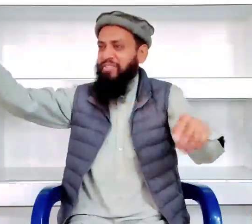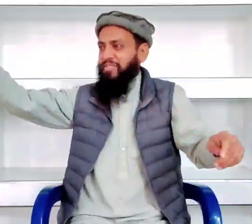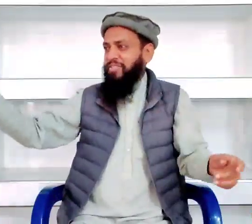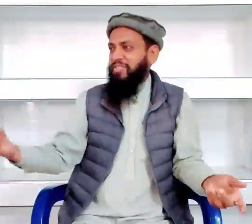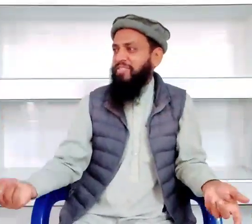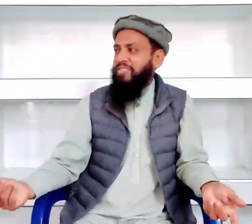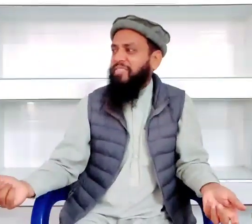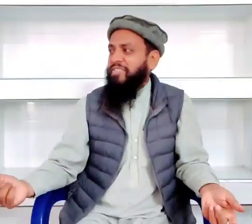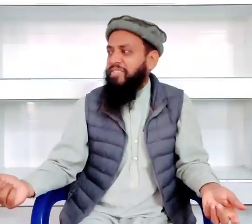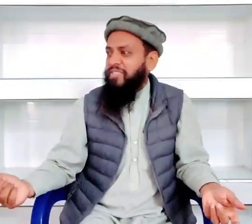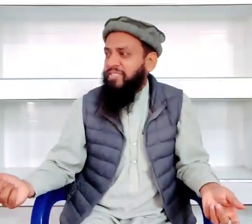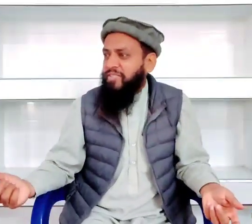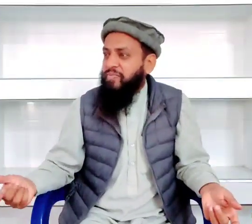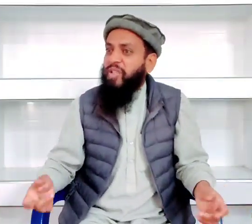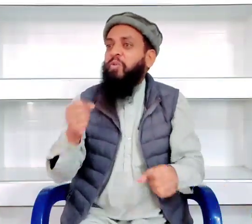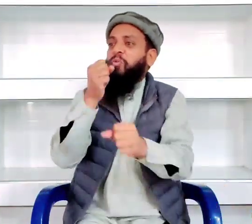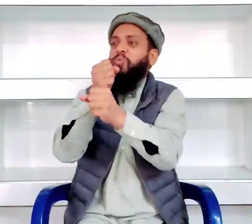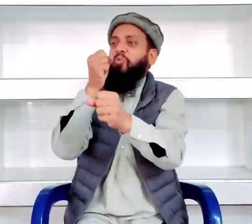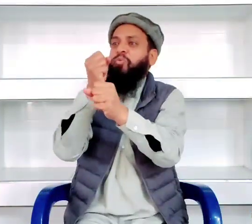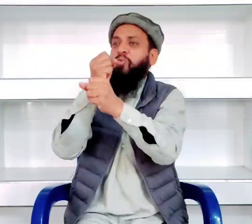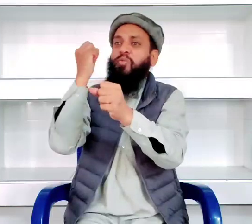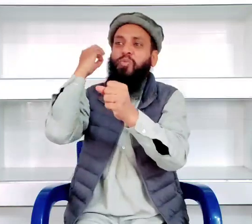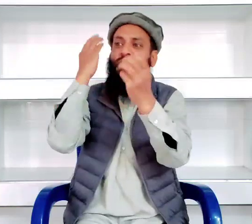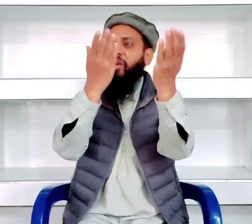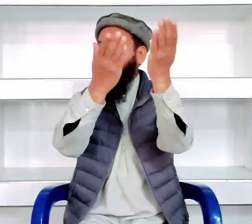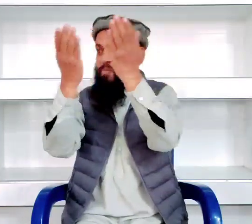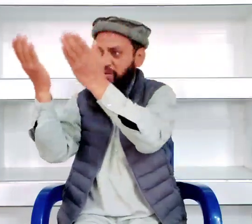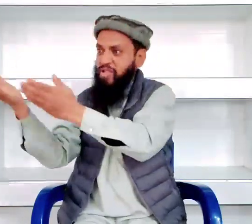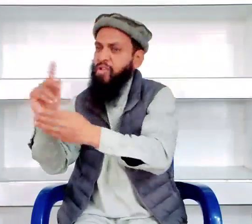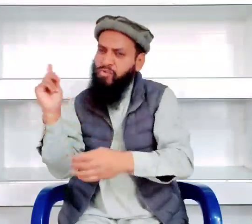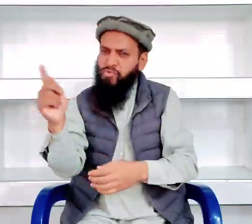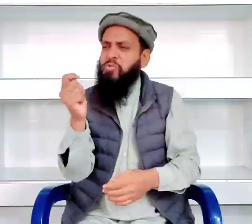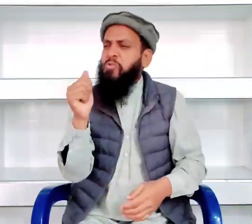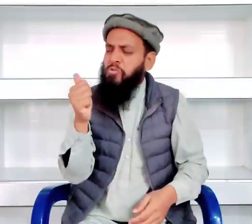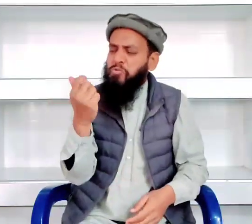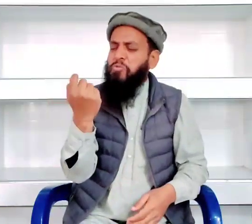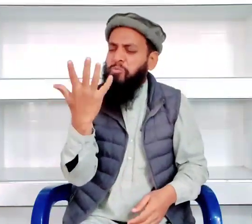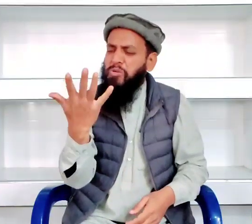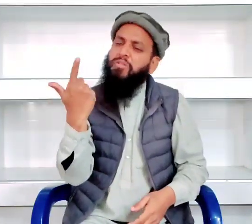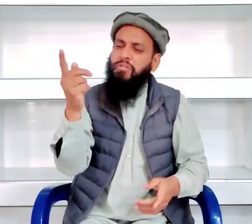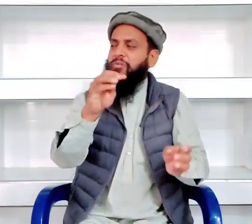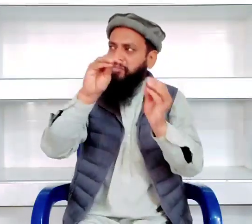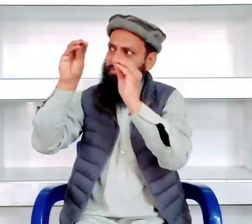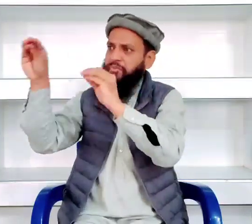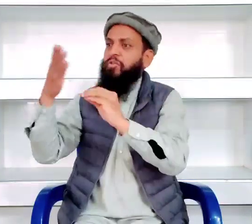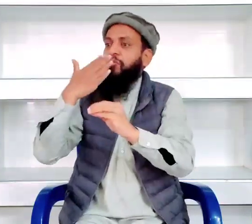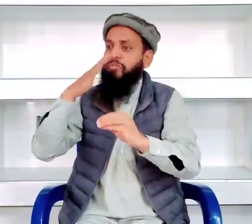ਦੇ ਨਾਲ ਭਰਪੂਰ ਤਾਮਨ ਕਰਕੇ ਜਾਏਗੇ ਕੋਈ ਸਾਥੀ ਵੀ ਬਗੈਰ ਤਾਮਨ ਤੋਂ ਨਾ ਜਾਏ ਇਸ ਵਾਸਤੇ ਆ ਬੱਚੇ ਇੱਕ ਦੋ ਬਾਹਰ ਖੜੇ ਹੋਣਗੇ ਕਾਜੀ ਸਾਹਿਬ ਇੱਥੇ ਹੀ